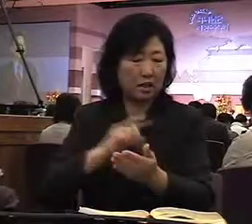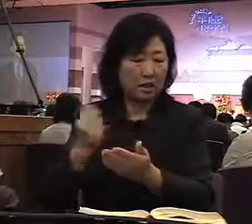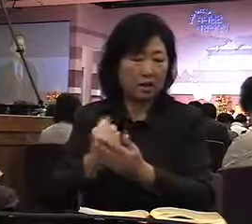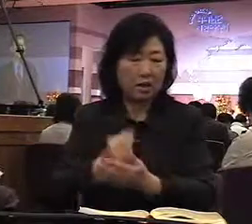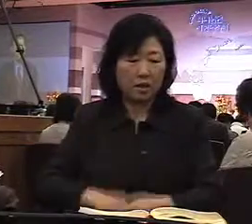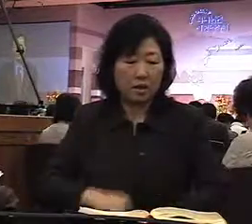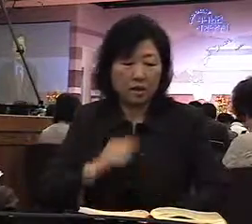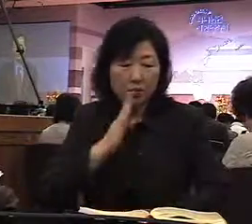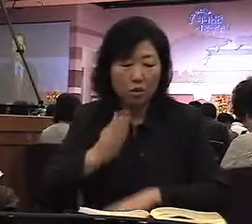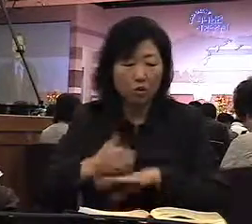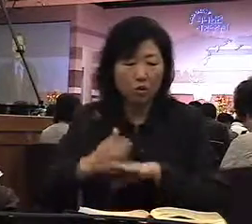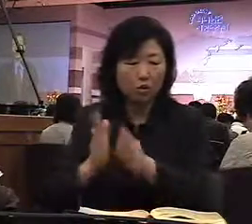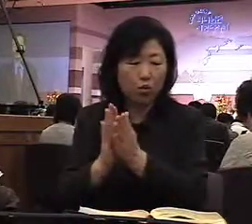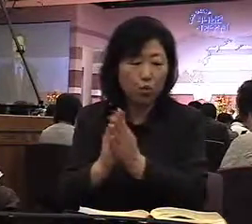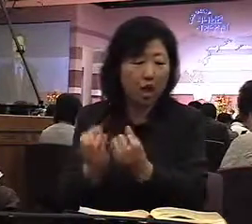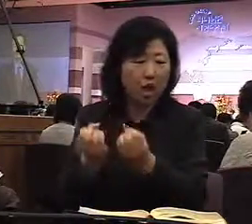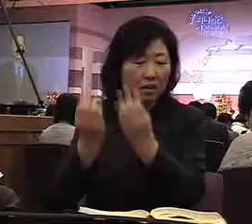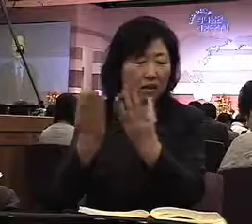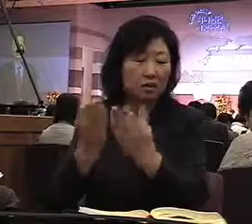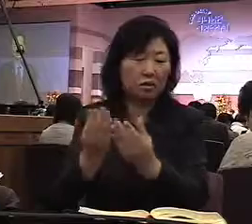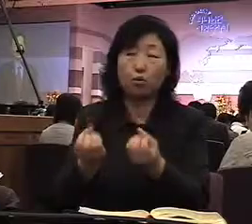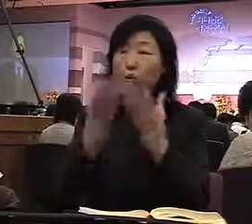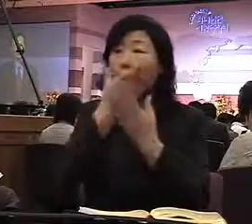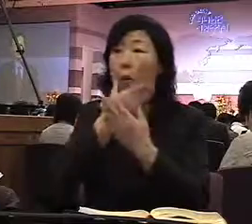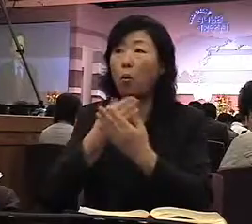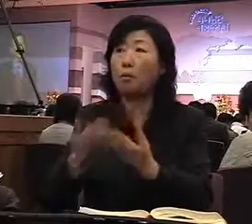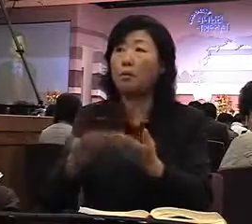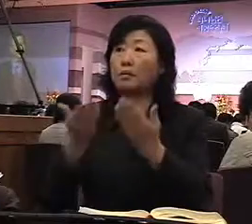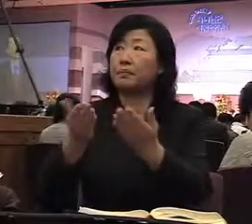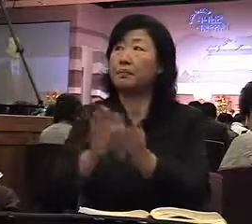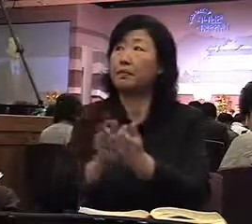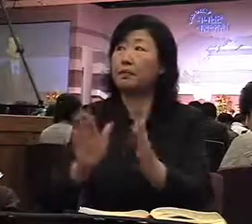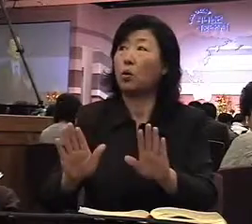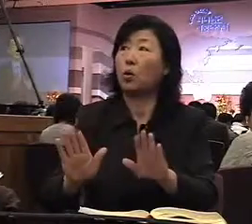진심으로 축하드리며 축복합니다. 오늘